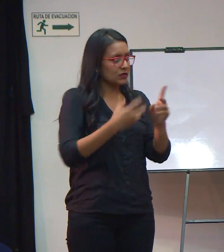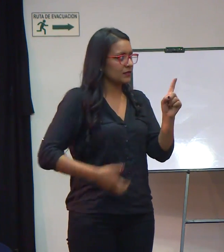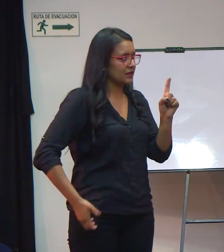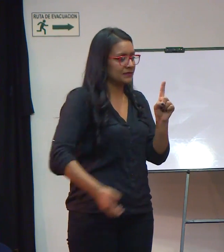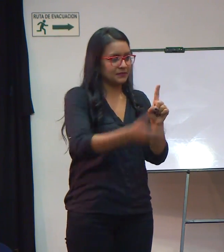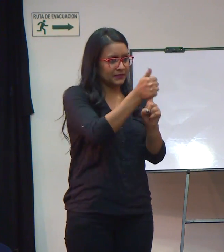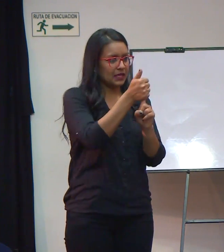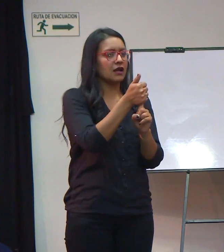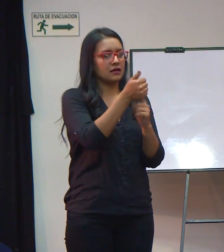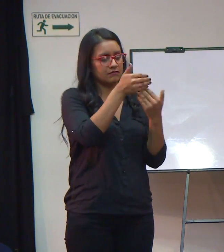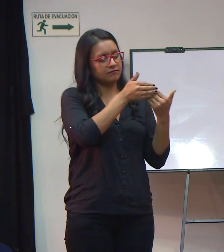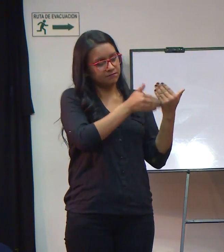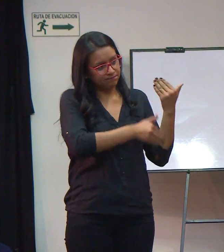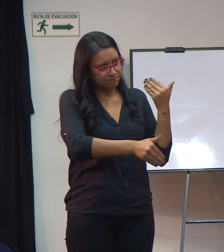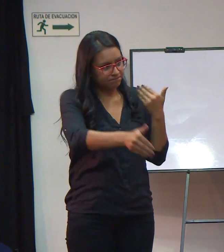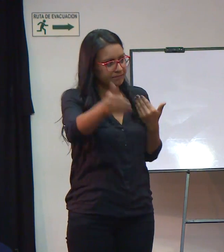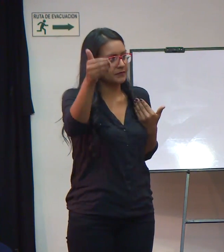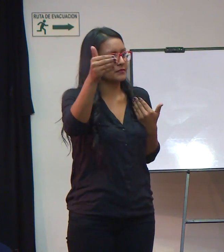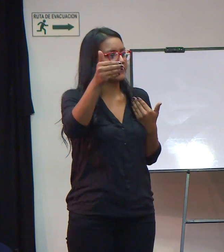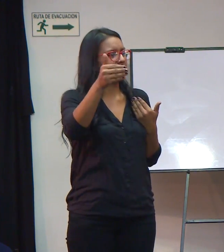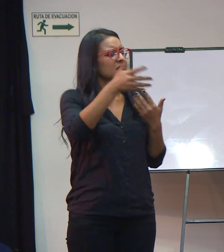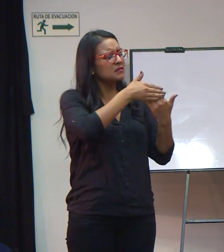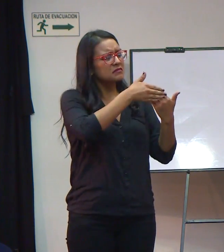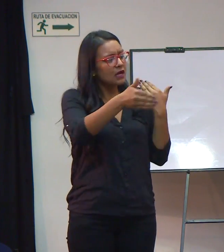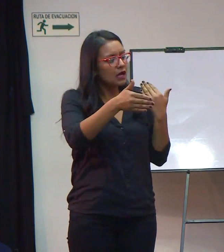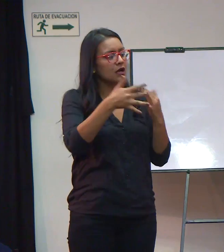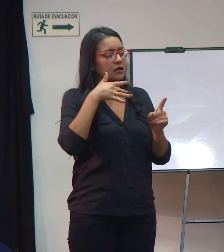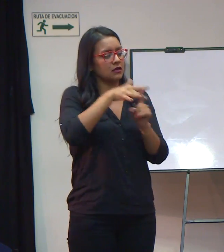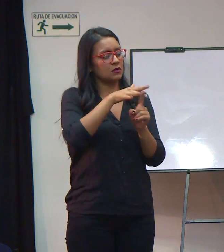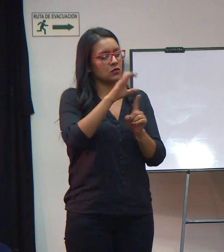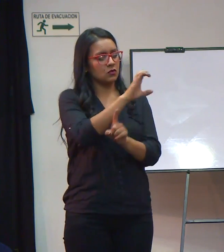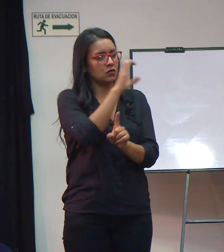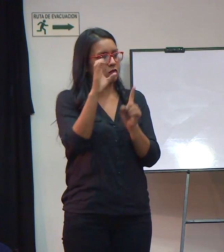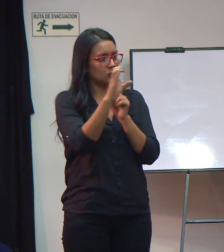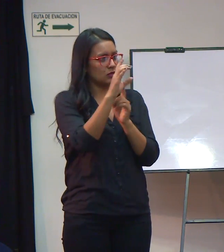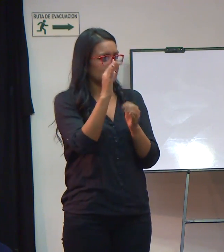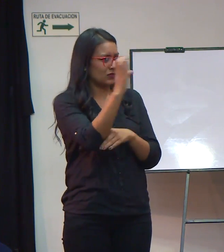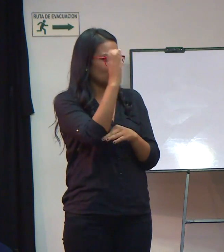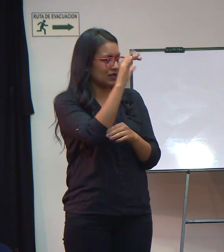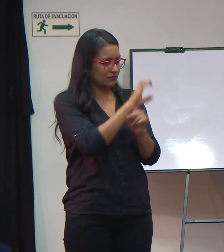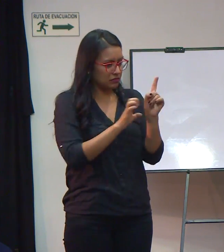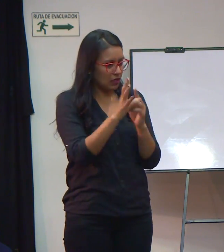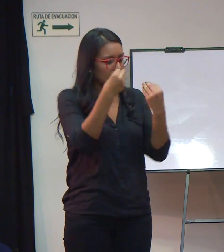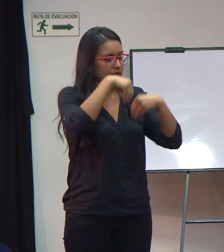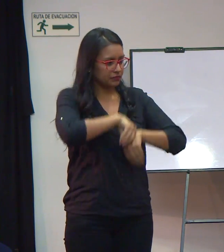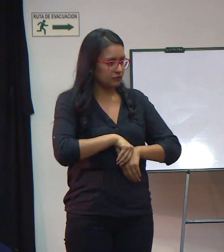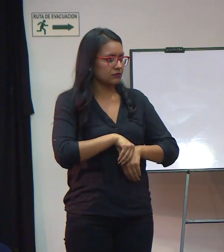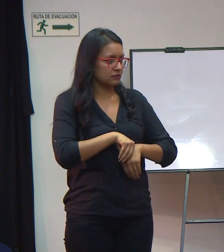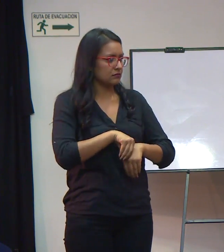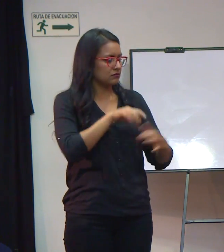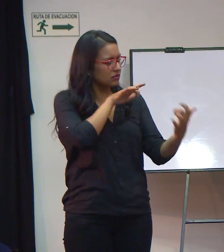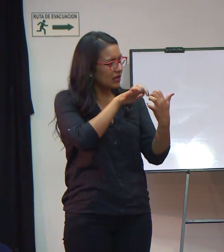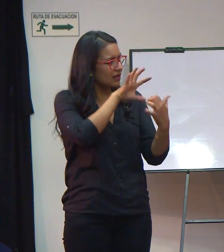que permeó el contexto colombiano y la parte del conflicto armado colombiano.